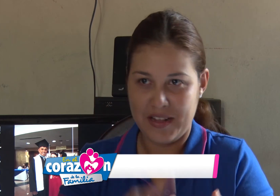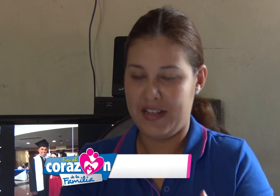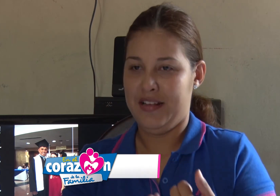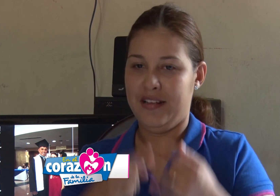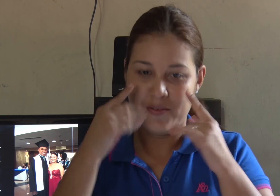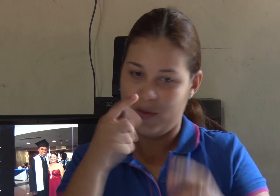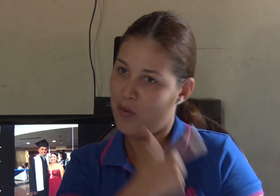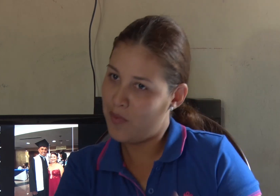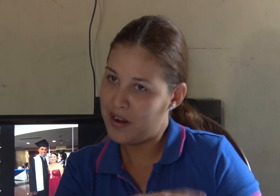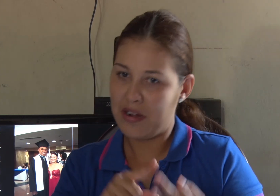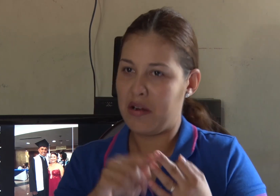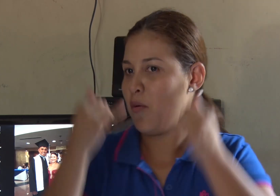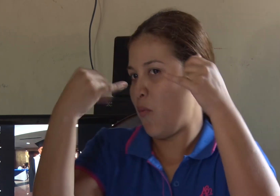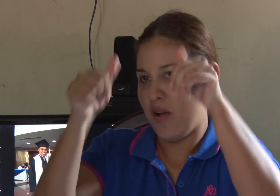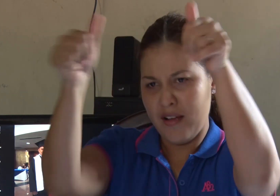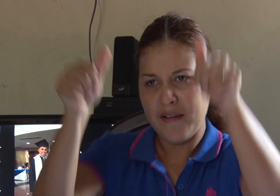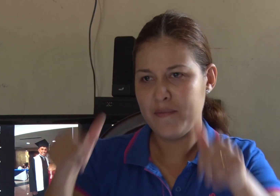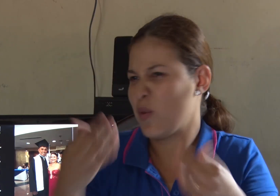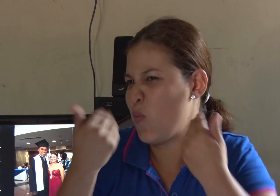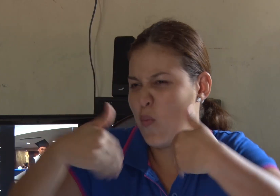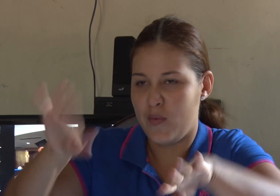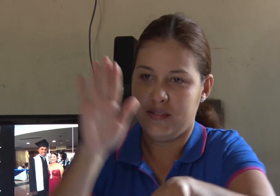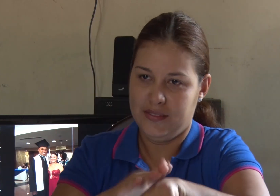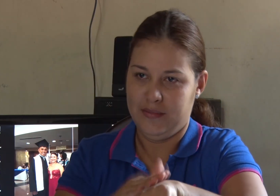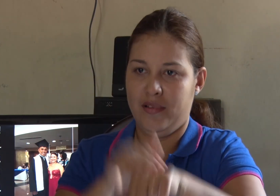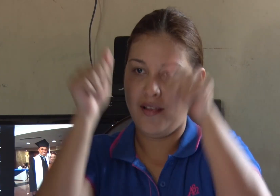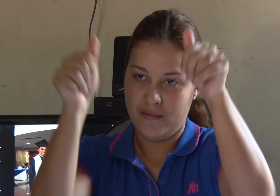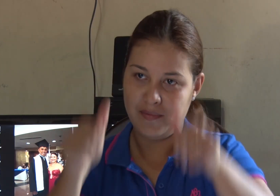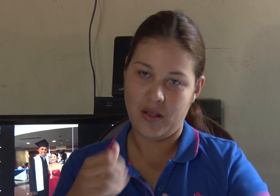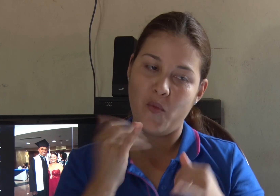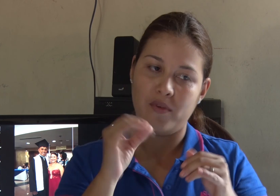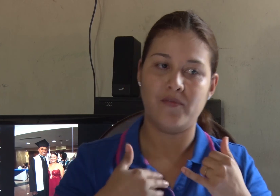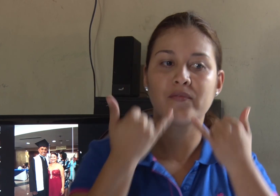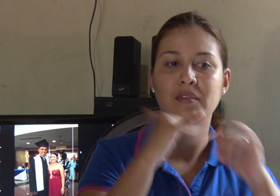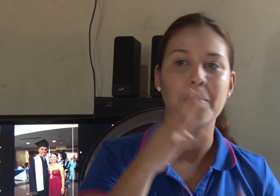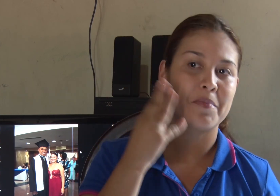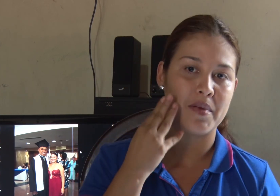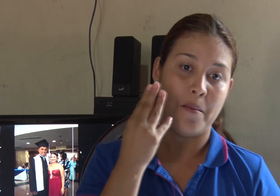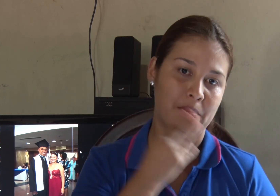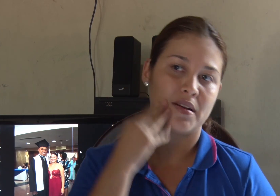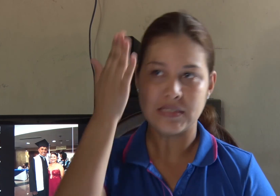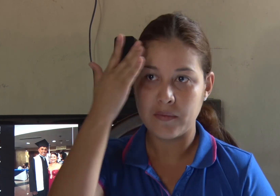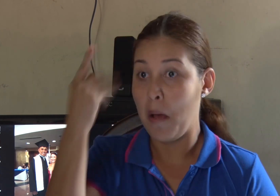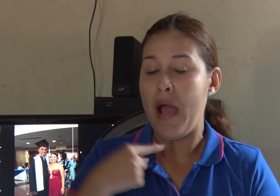la familia para permanecer unidas. Y, por ejemplo, en mi caso, el apoyo que me ha brindado mi